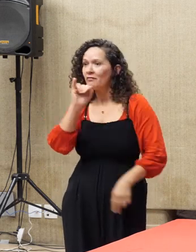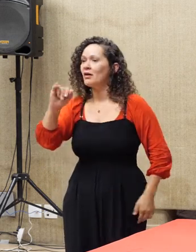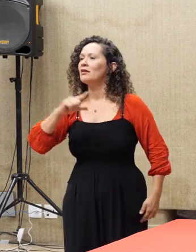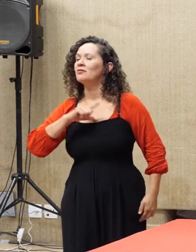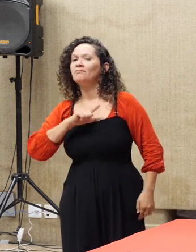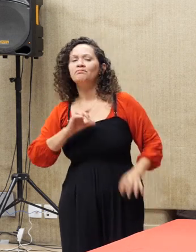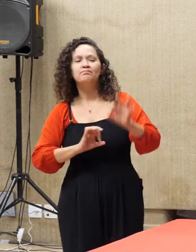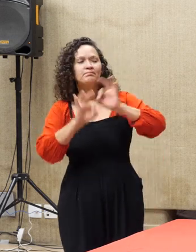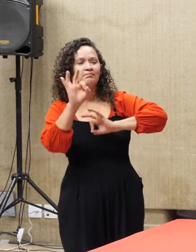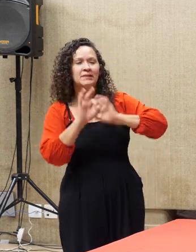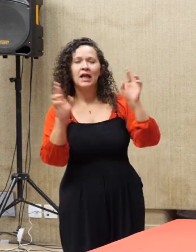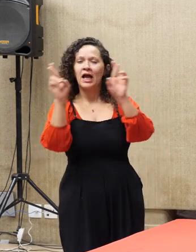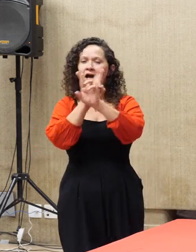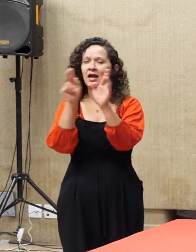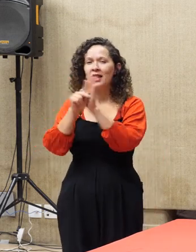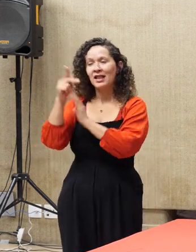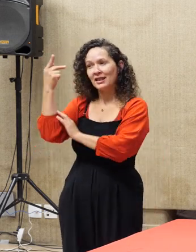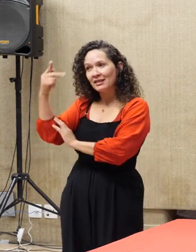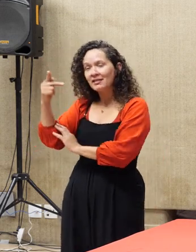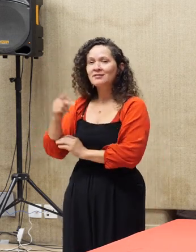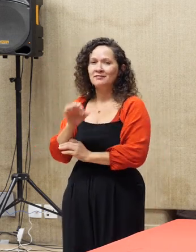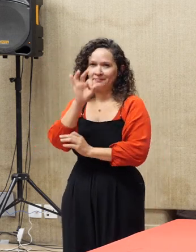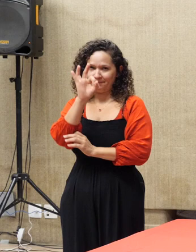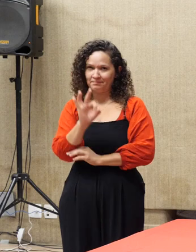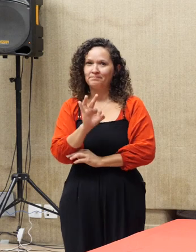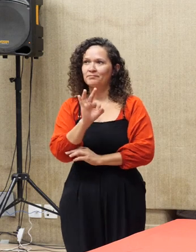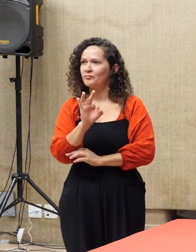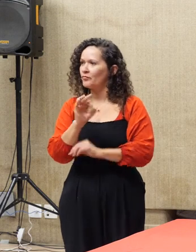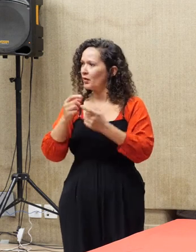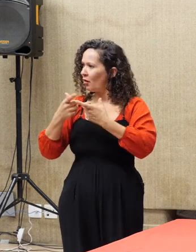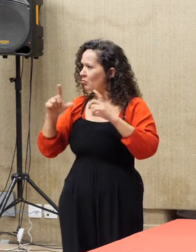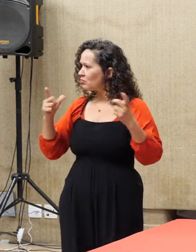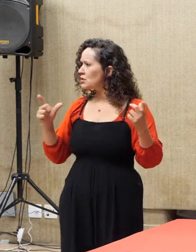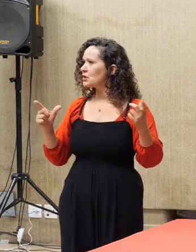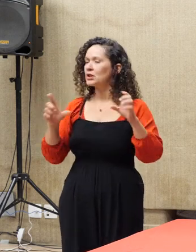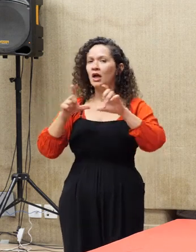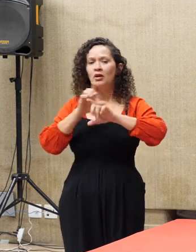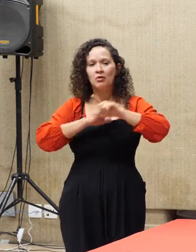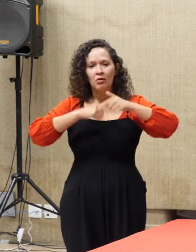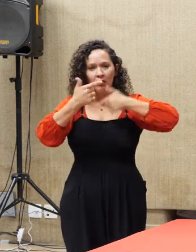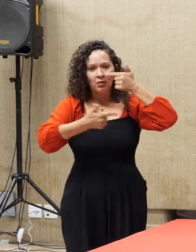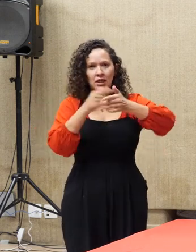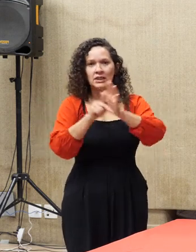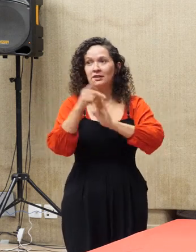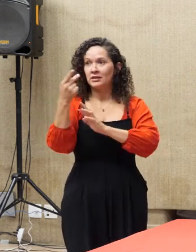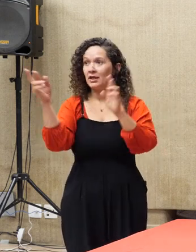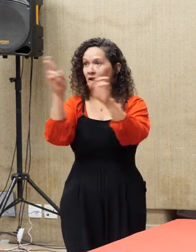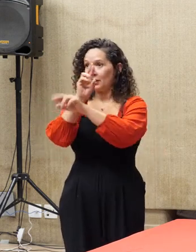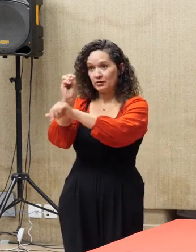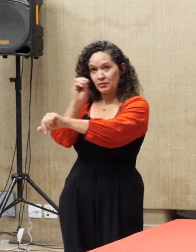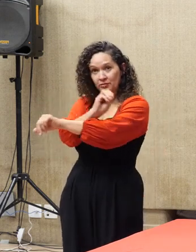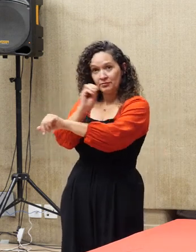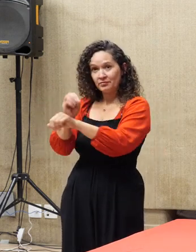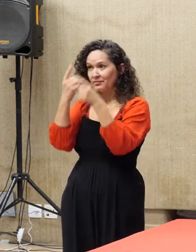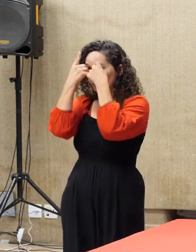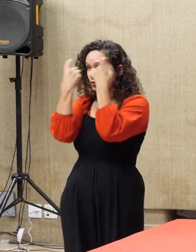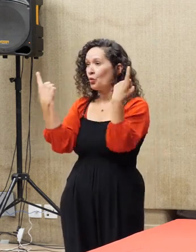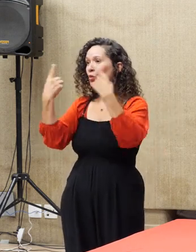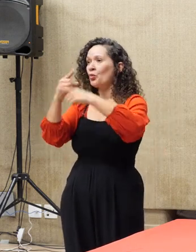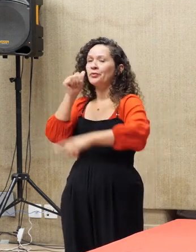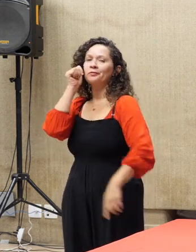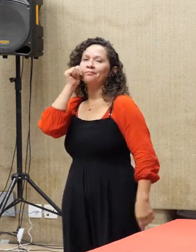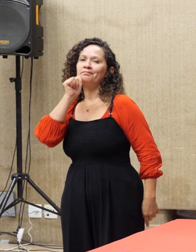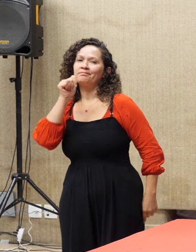também formando a rede dele. Tá certo? Ele vai ampliando sua esfera de atuação. Rede de proteção à violência contra a